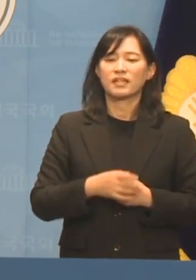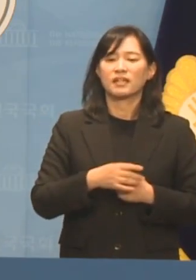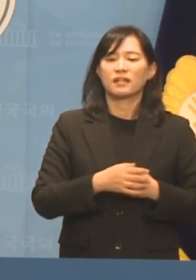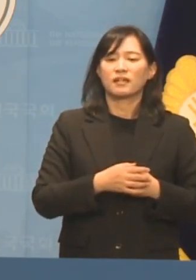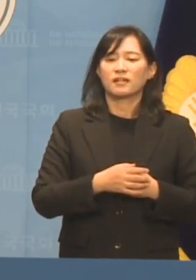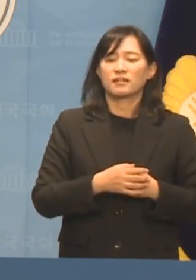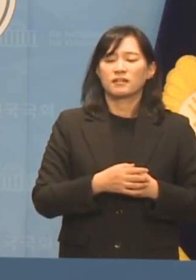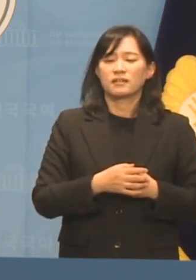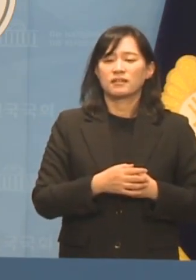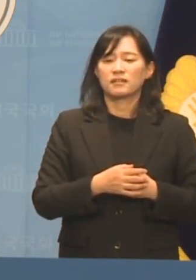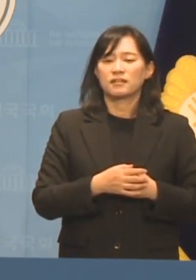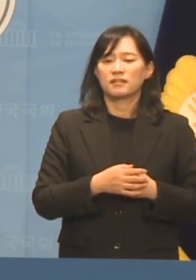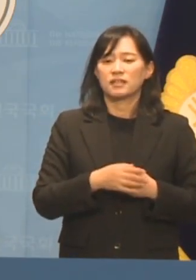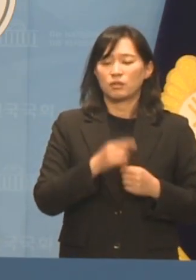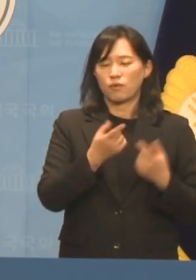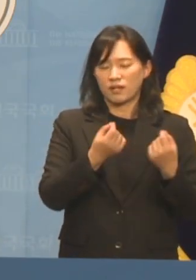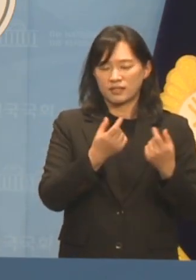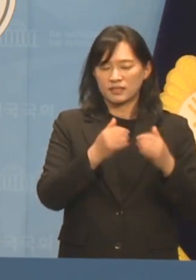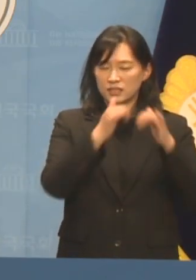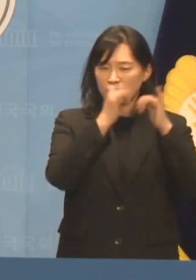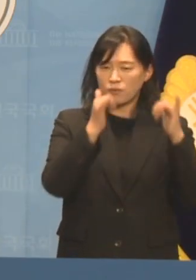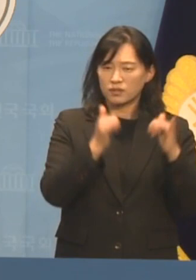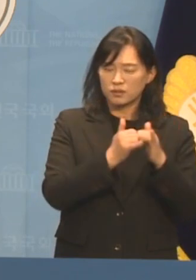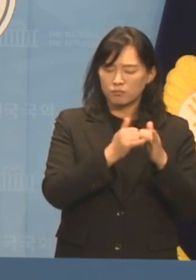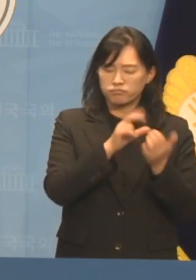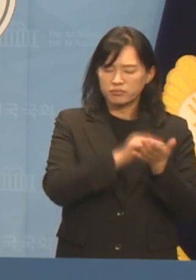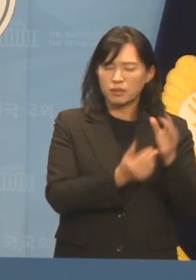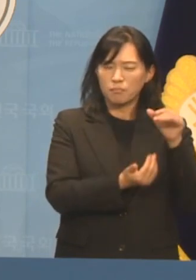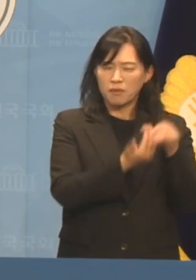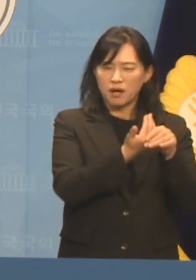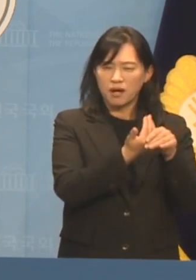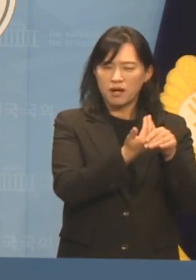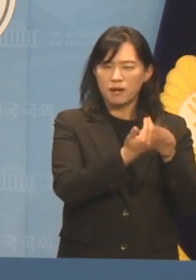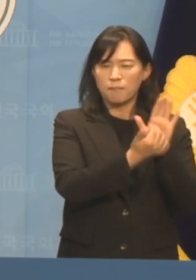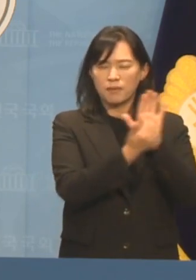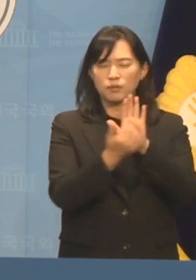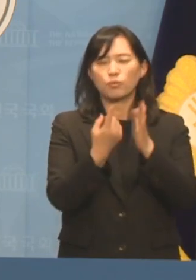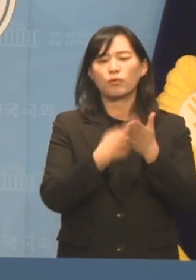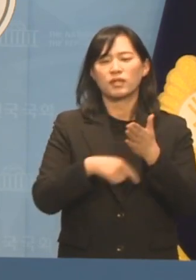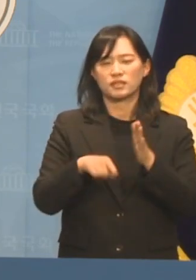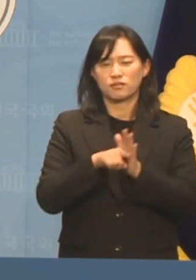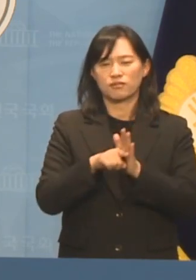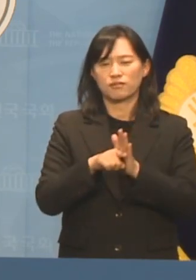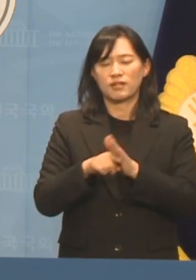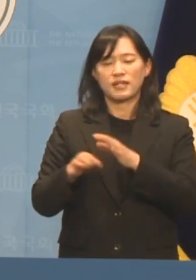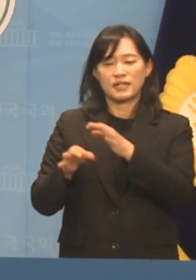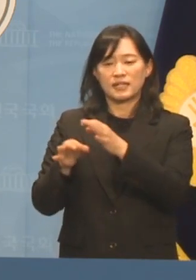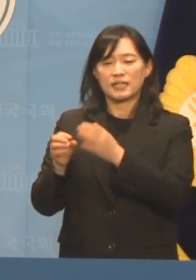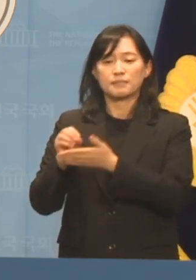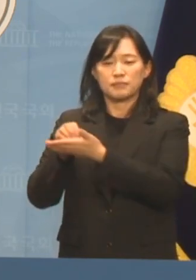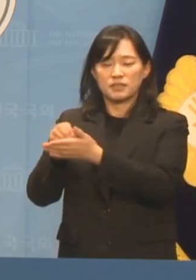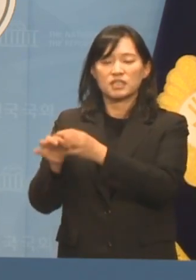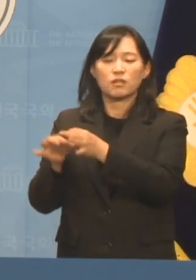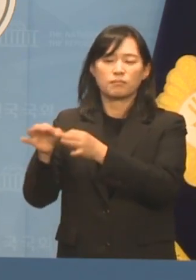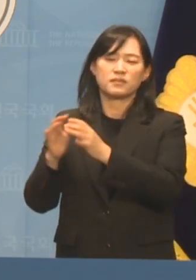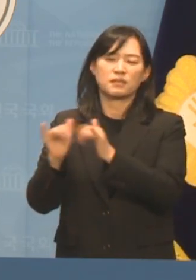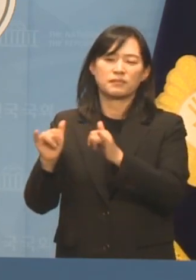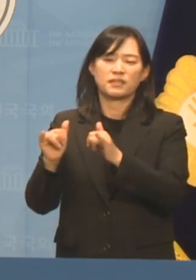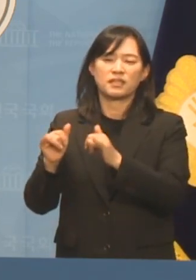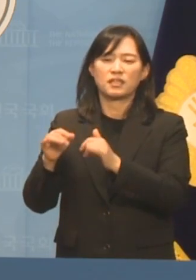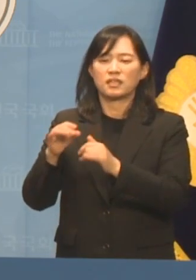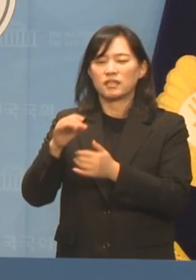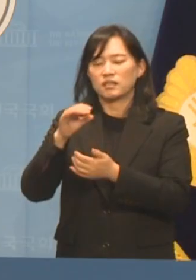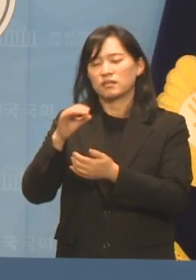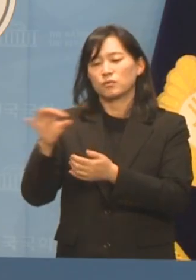사태와 마찬가지로 이런 사회적 참사가 일어나는 것에 대비해서 입점업체들에 대한 정상금이